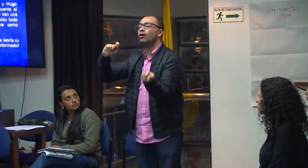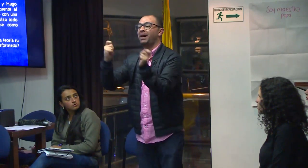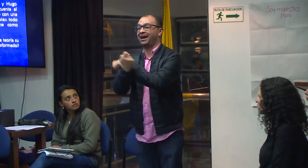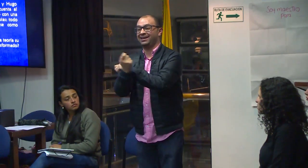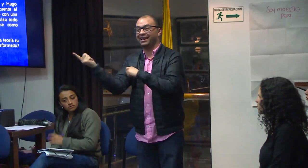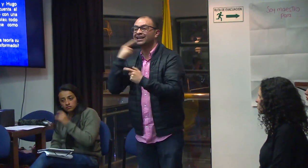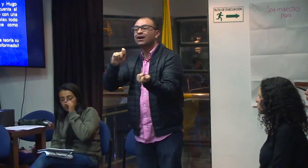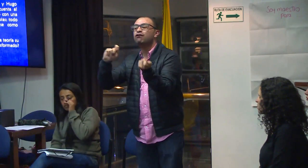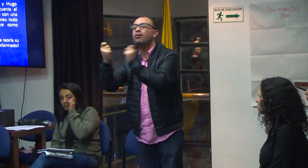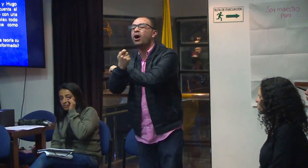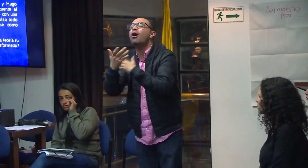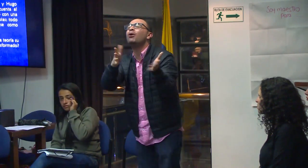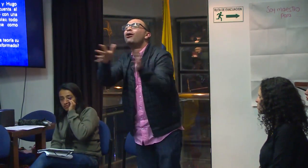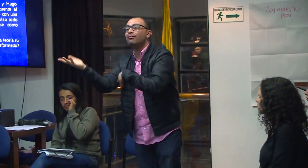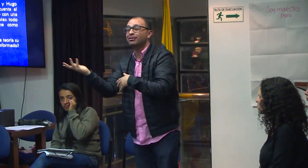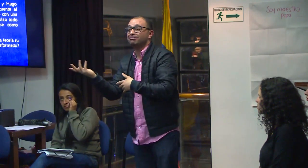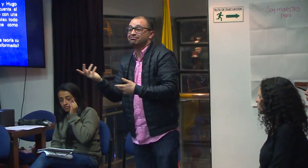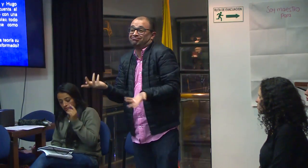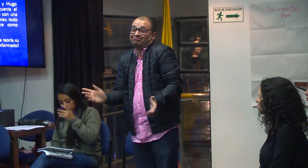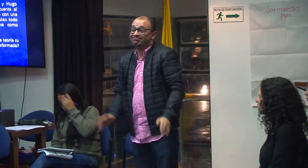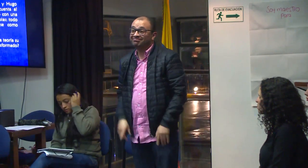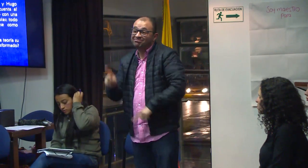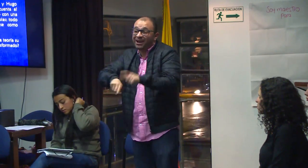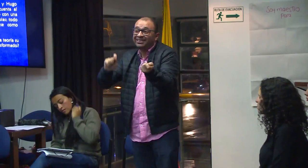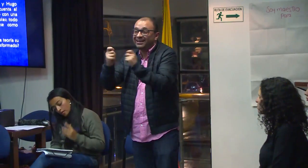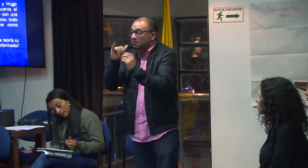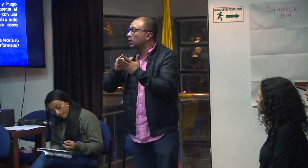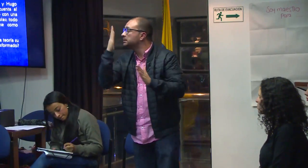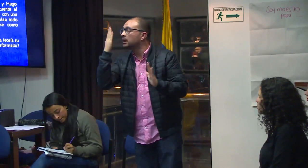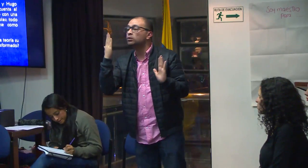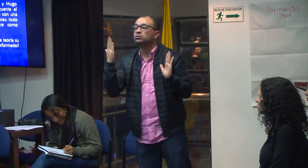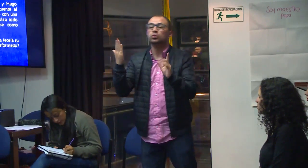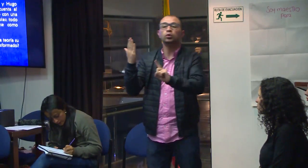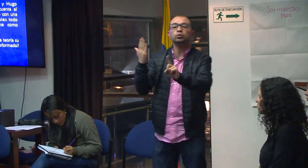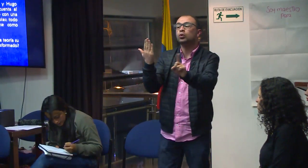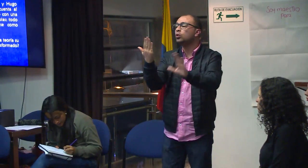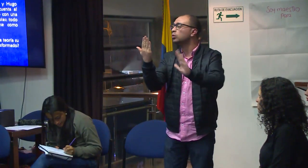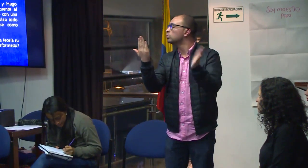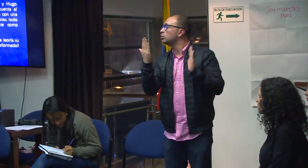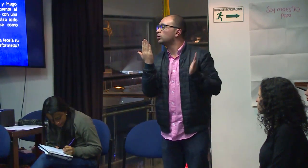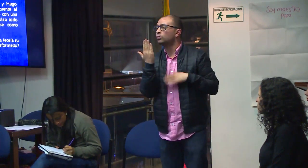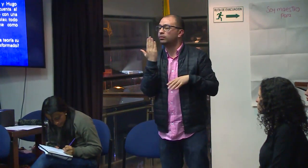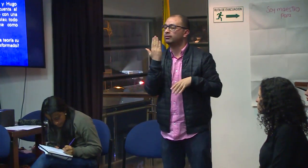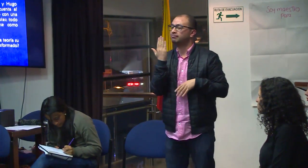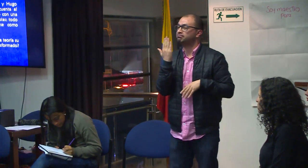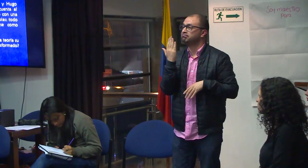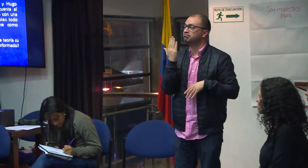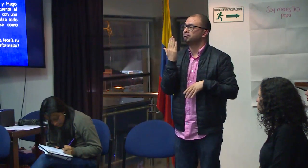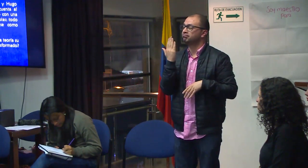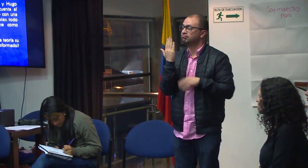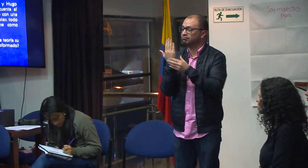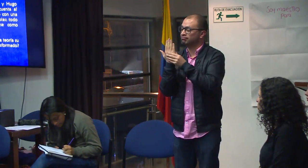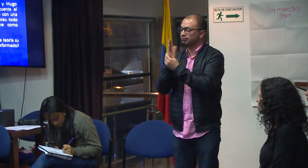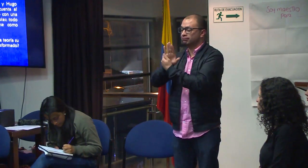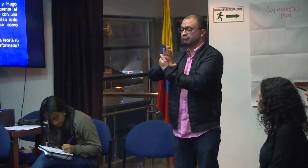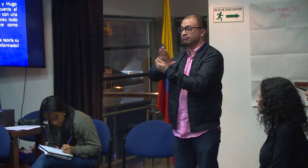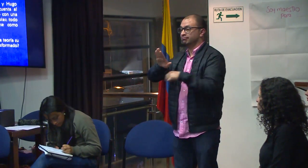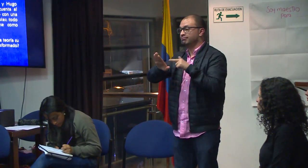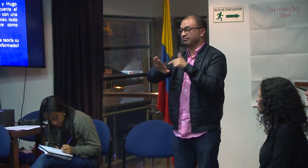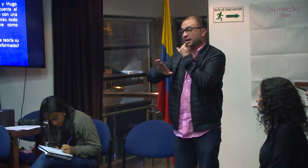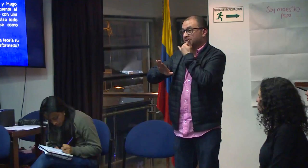en el reconocimiento se va a transformar, se va a cambiar. Porque si no nos miramos, pues no va a haber esa transformación.